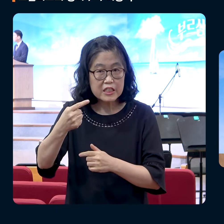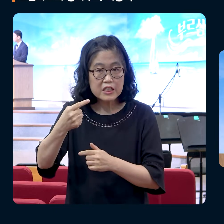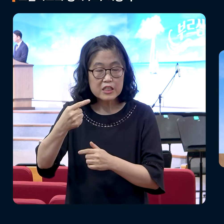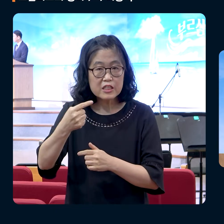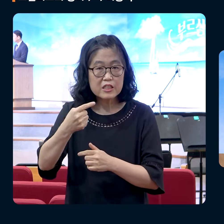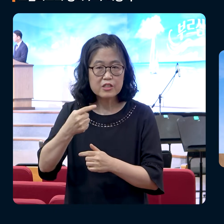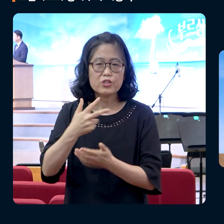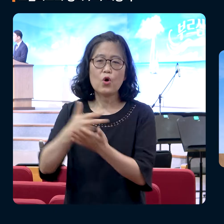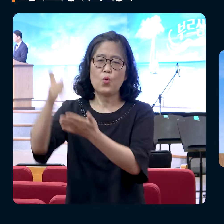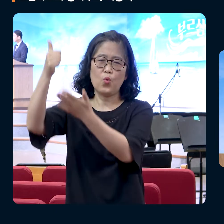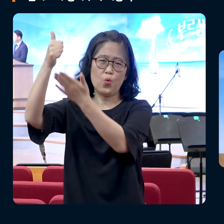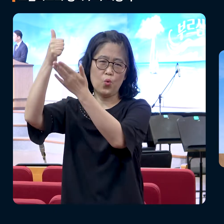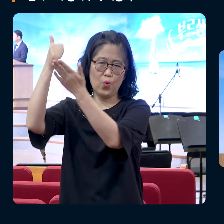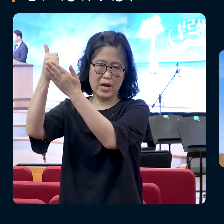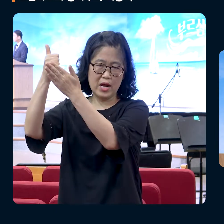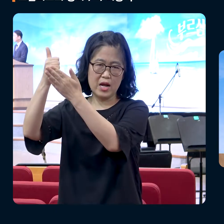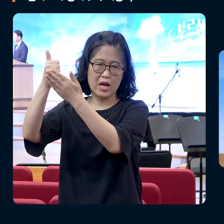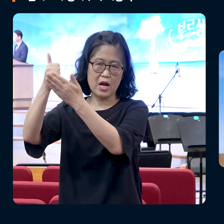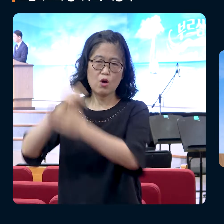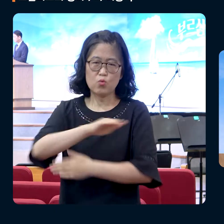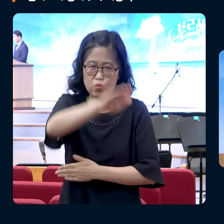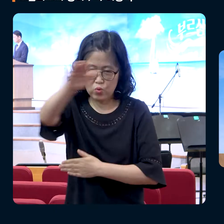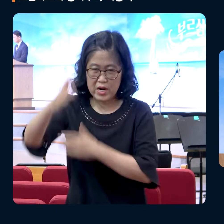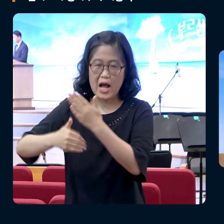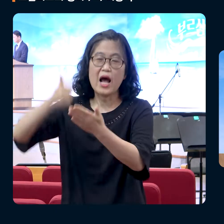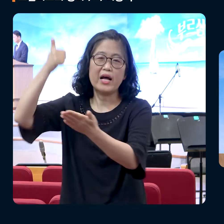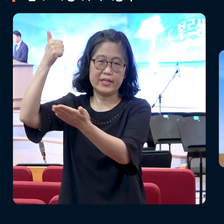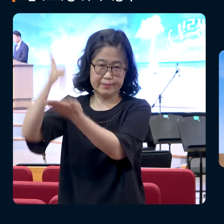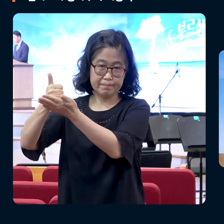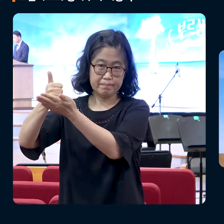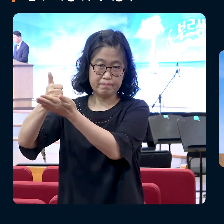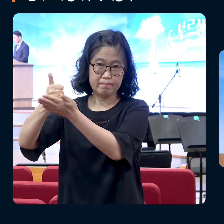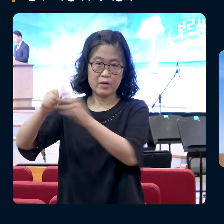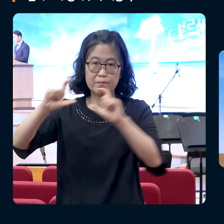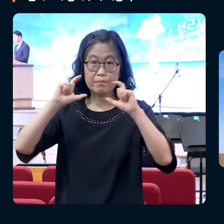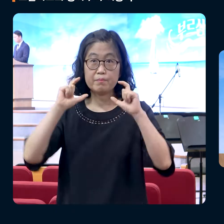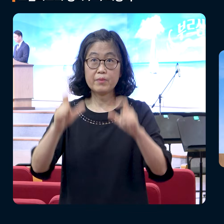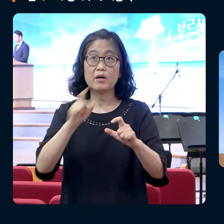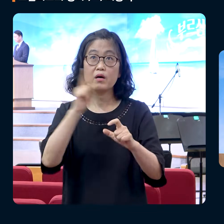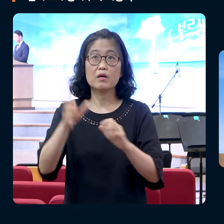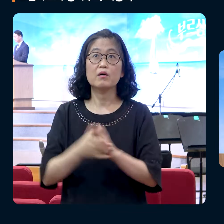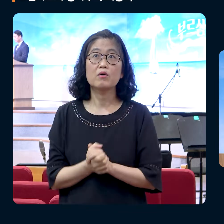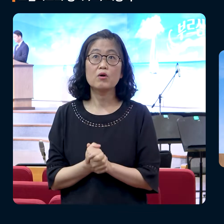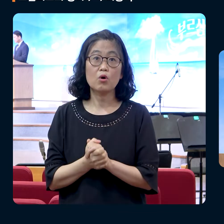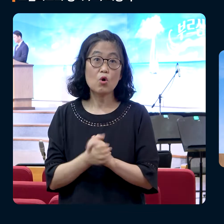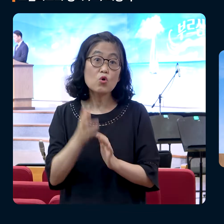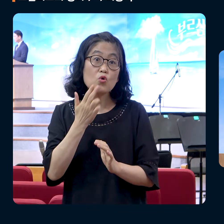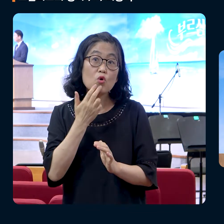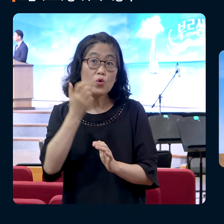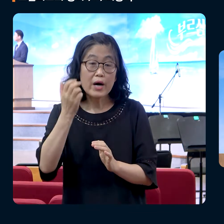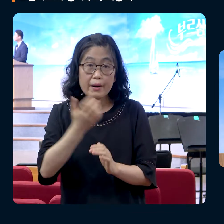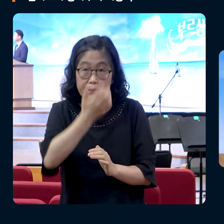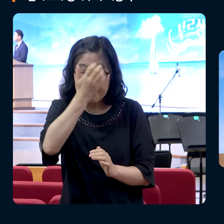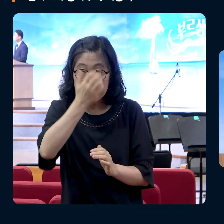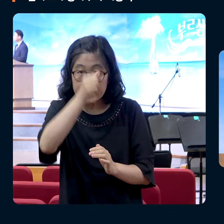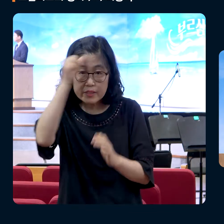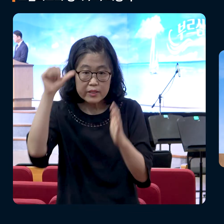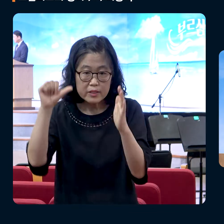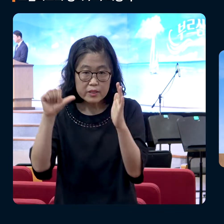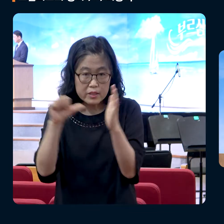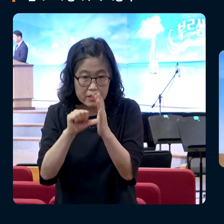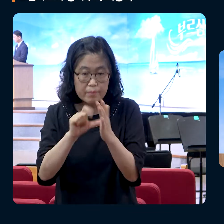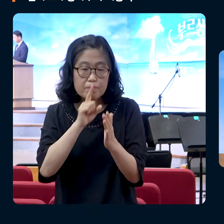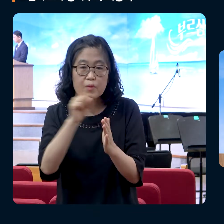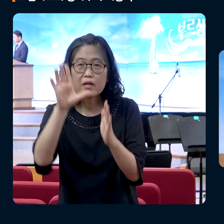여호와 우리 하나님이시라 라고 이야기하고 있습니다. 그러니까 본문은 요셉의 인생을 짧게 요약하면서